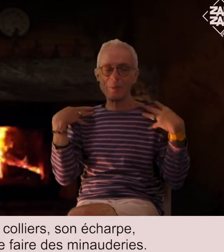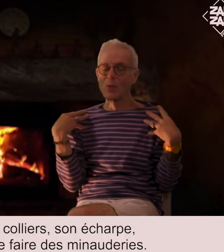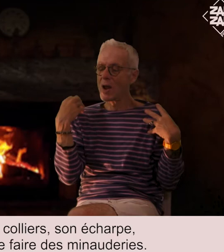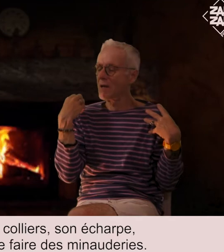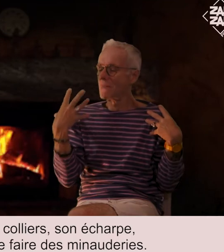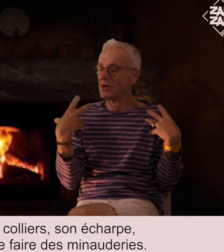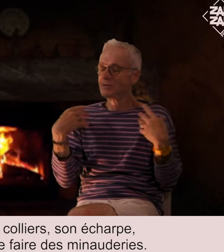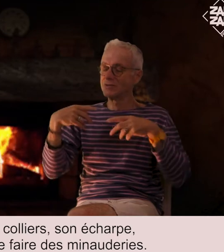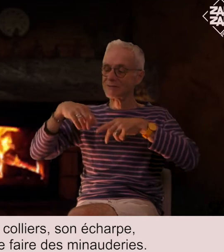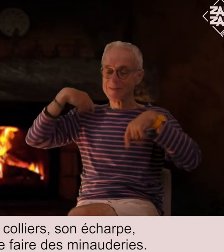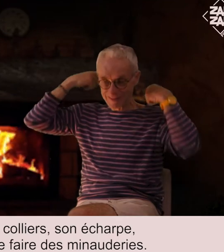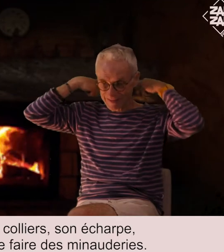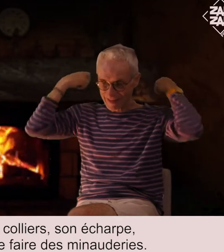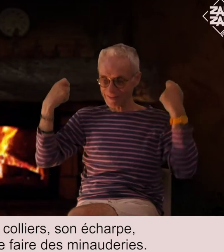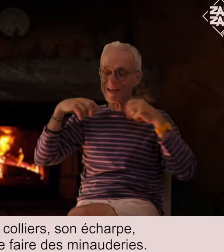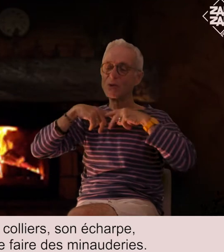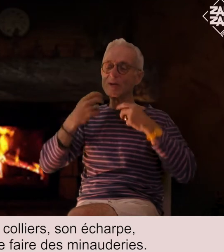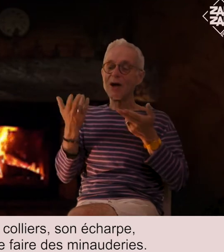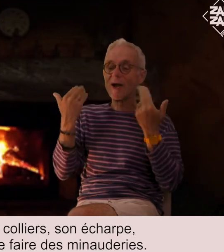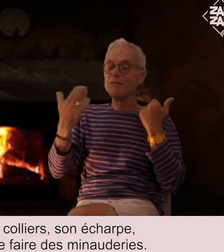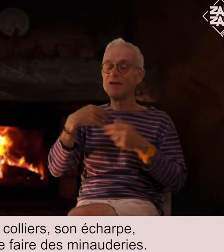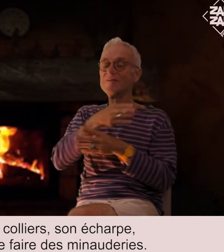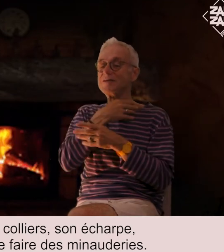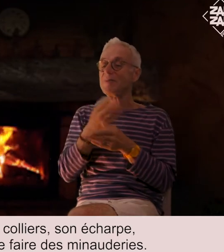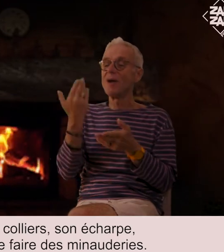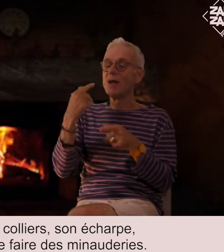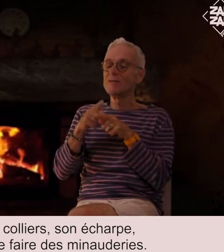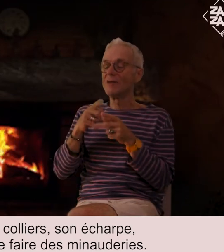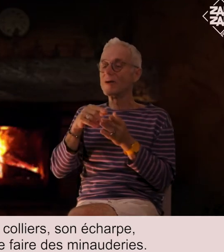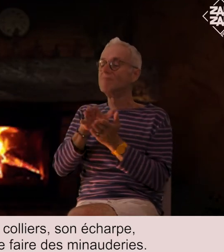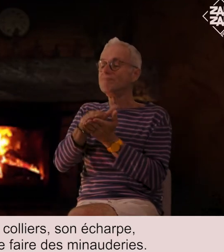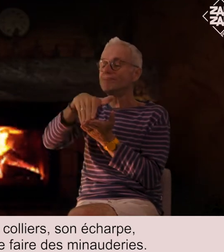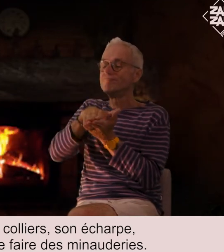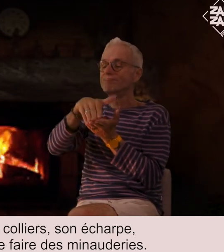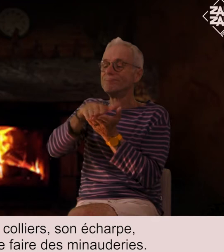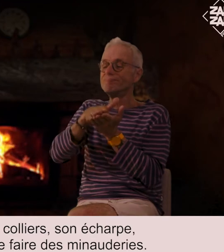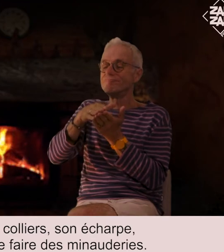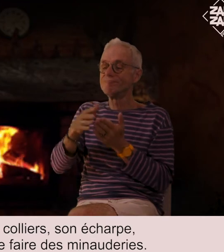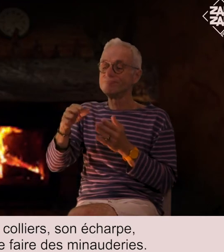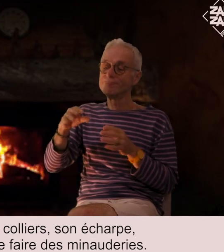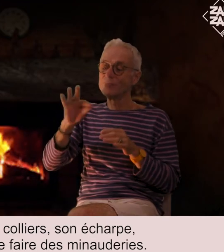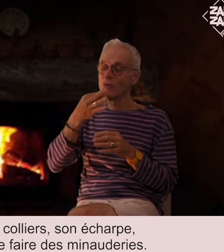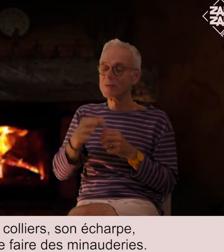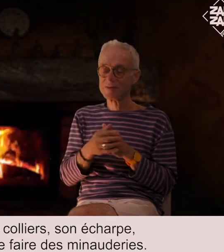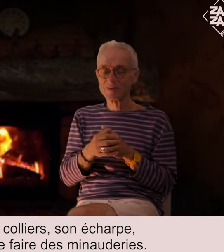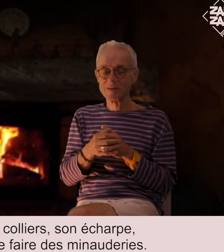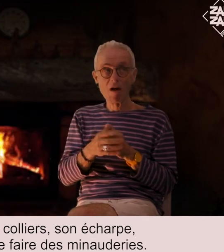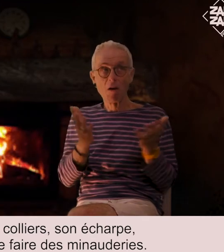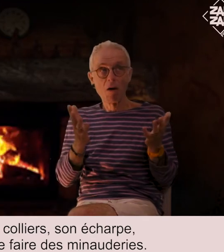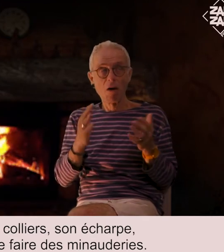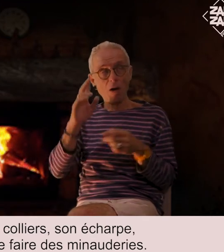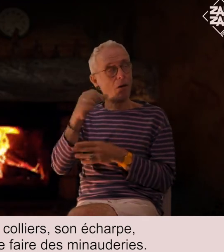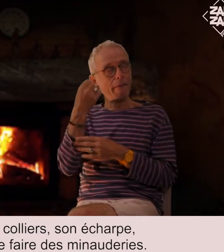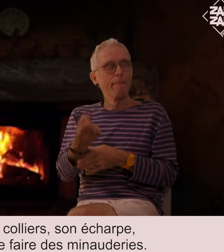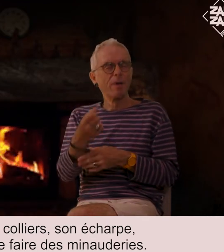on la délasse en lui ôte ses colliers son écharpe et c'est une belle occasion de faire des minauderies ce n'est qu'une faiblesse qui m'a pris